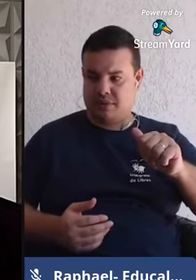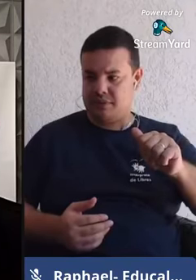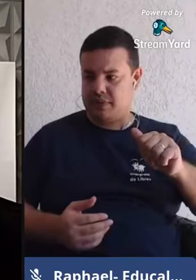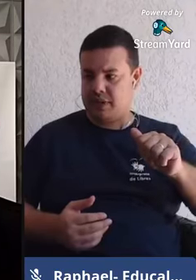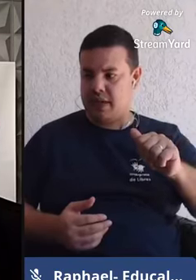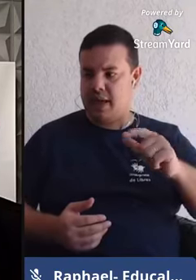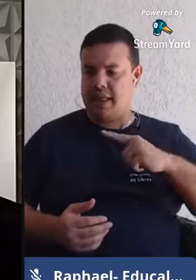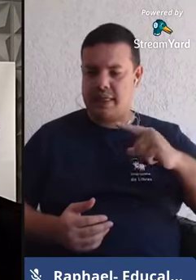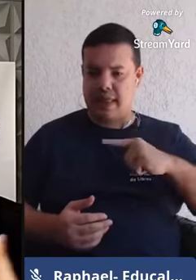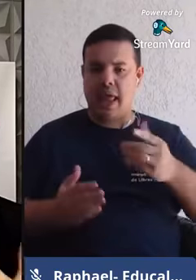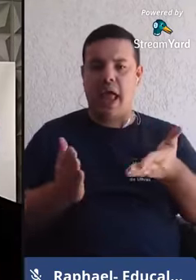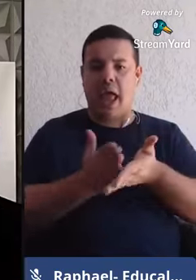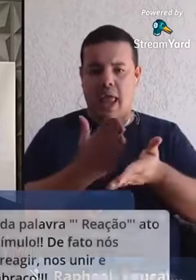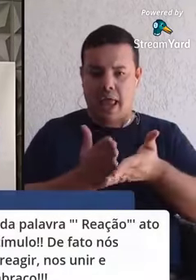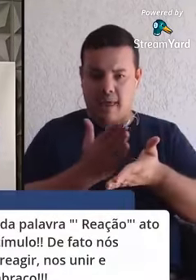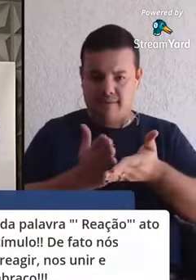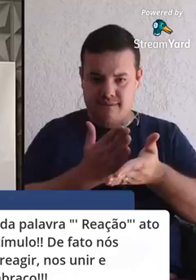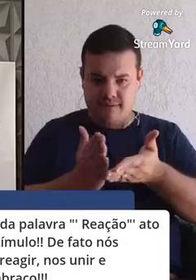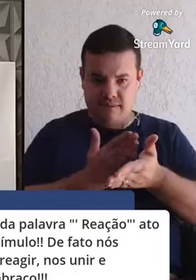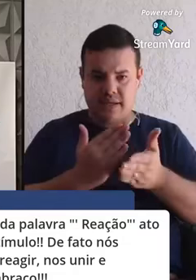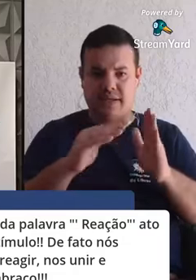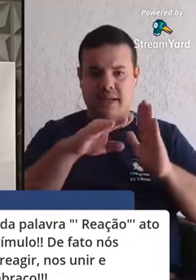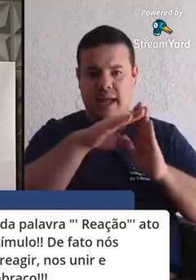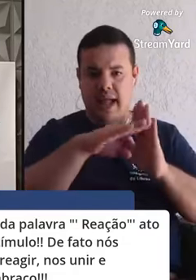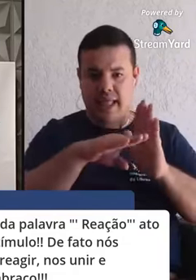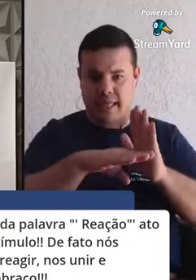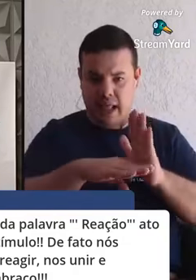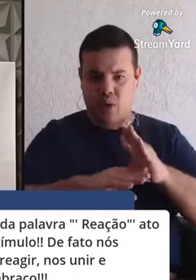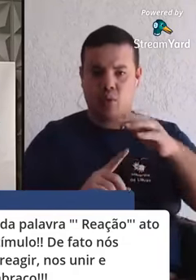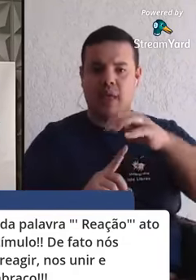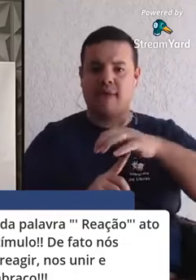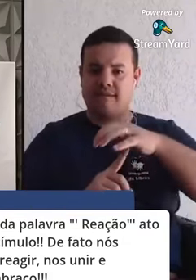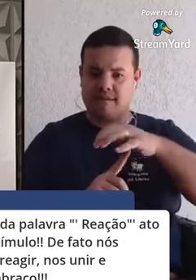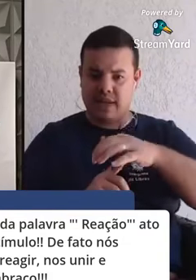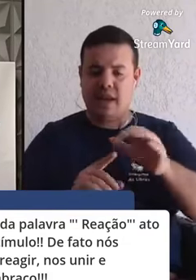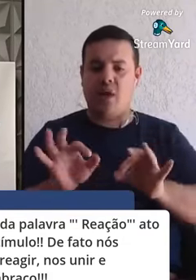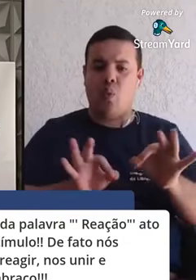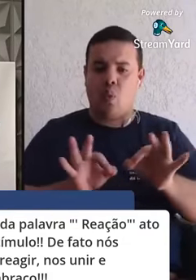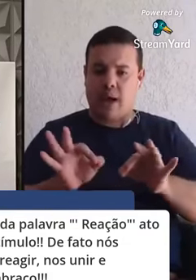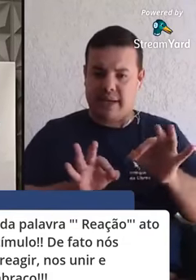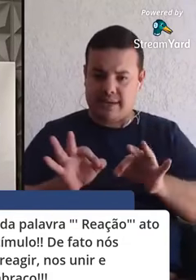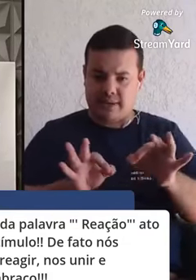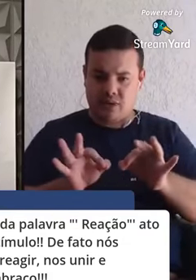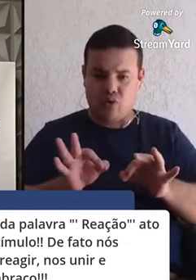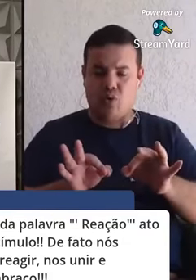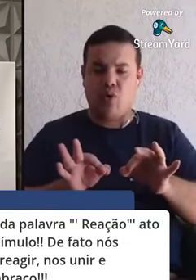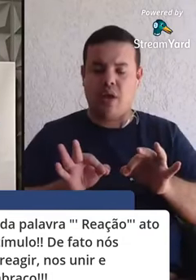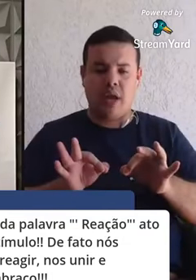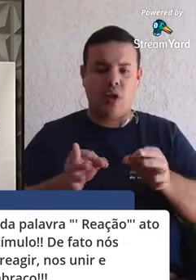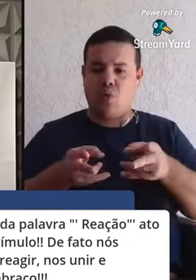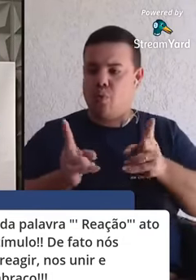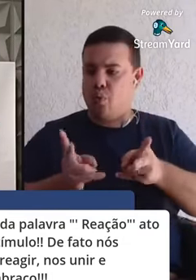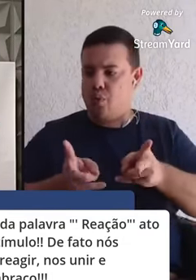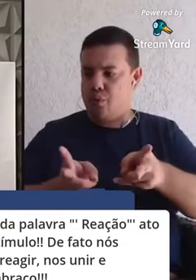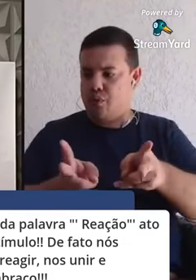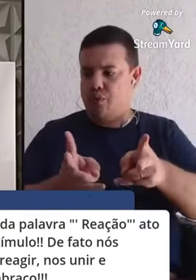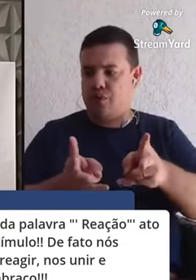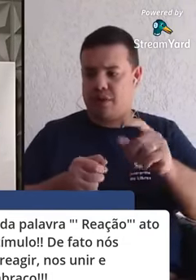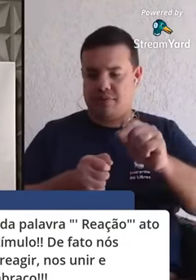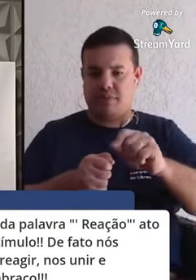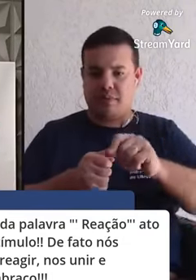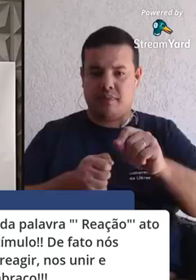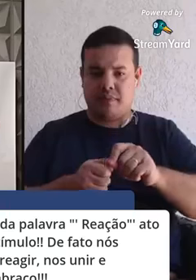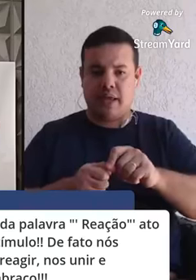catálogo daquela feira, e o organizador daquela feira, na ocasião, ele acabou não dando prosseguimento para a feira, para a REA